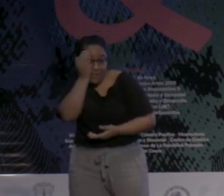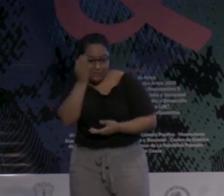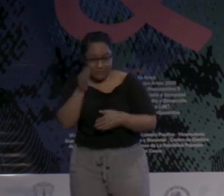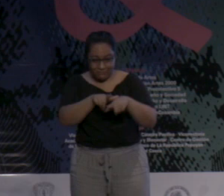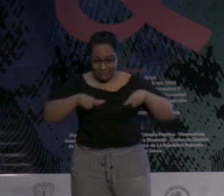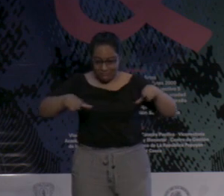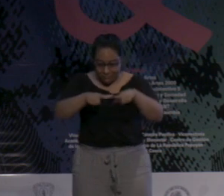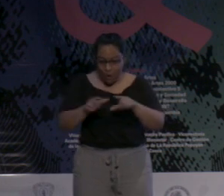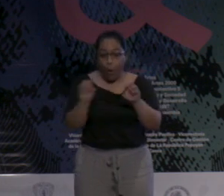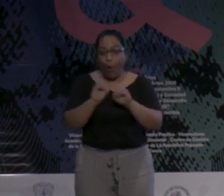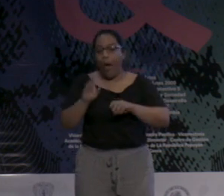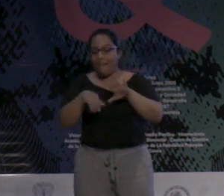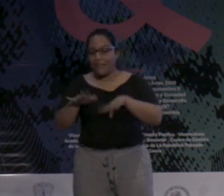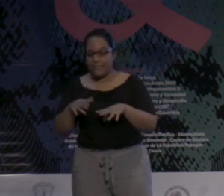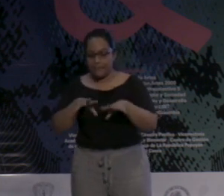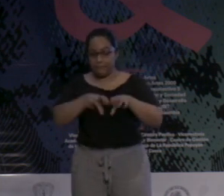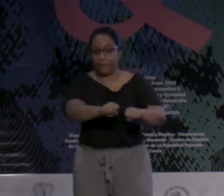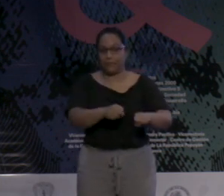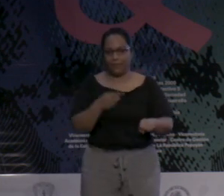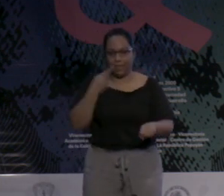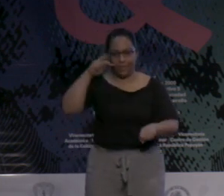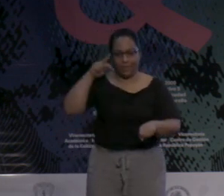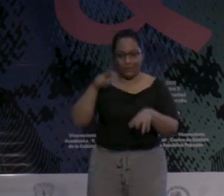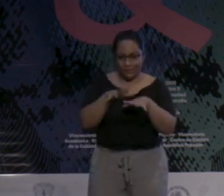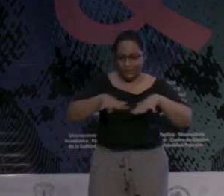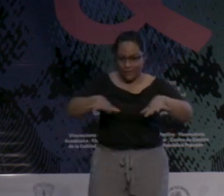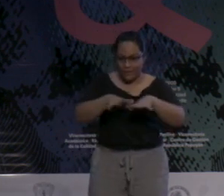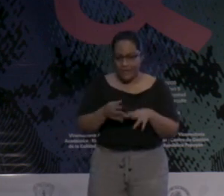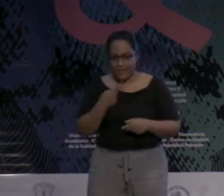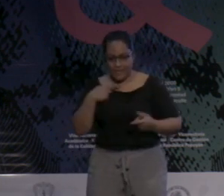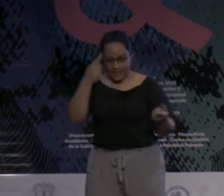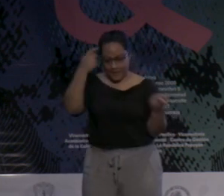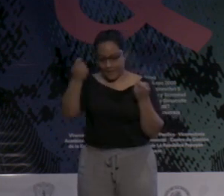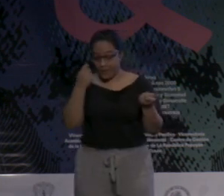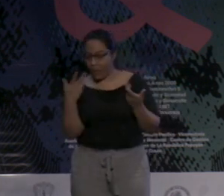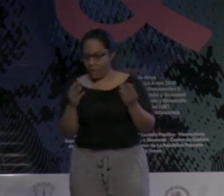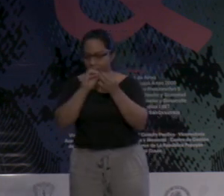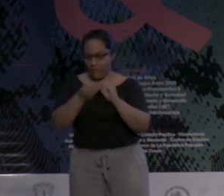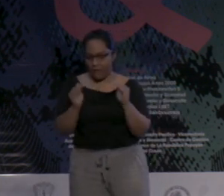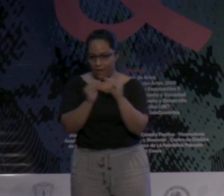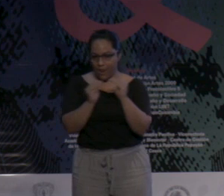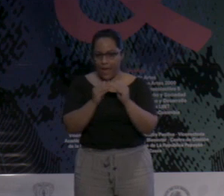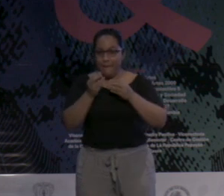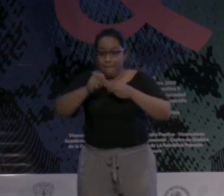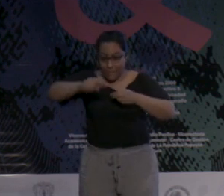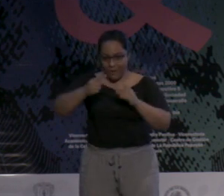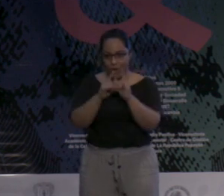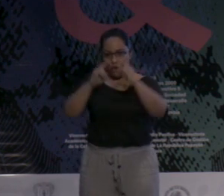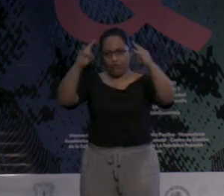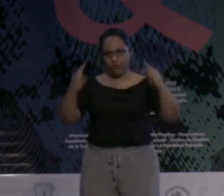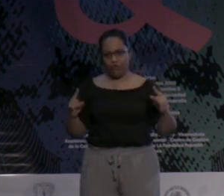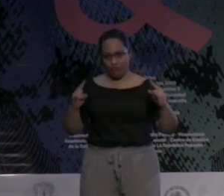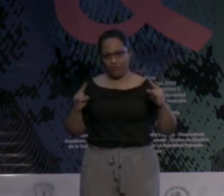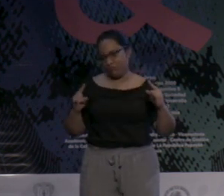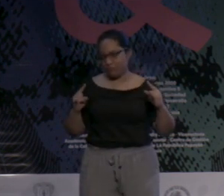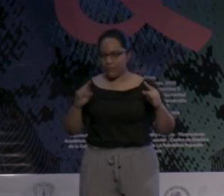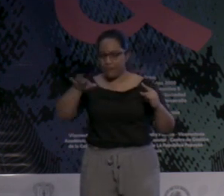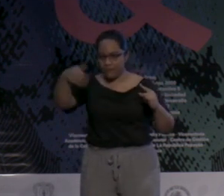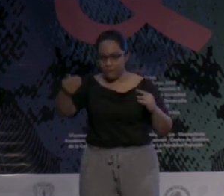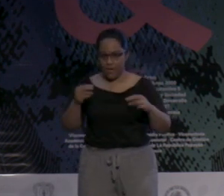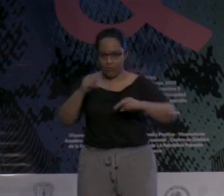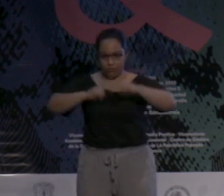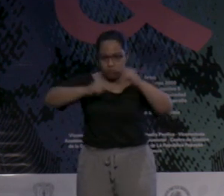o son lotes de invasión. Y empiezan a inventar técnicas para construir sus casas. Empiezan por cambuches y luego van construyendo ya casas